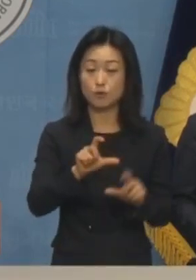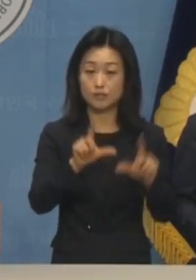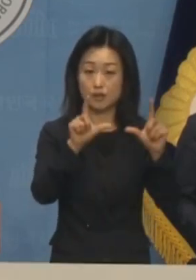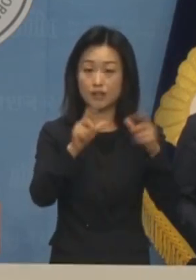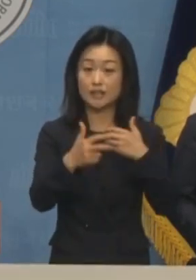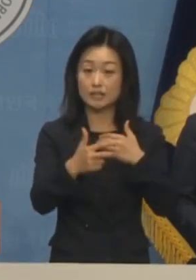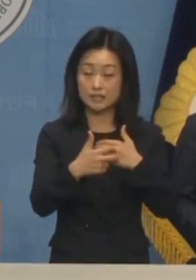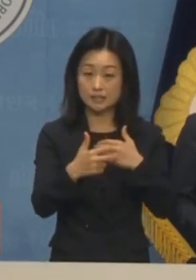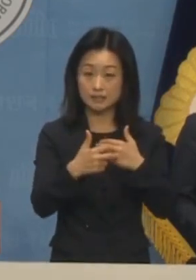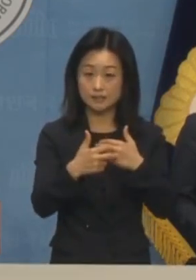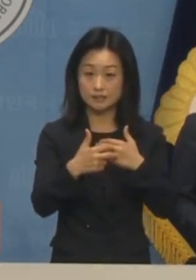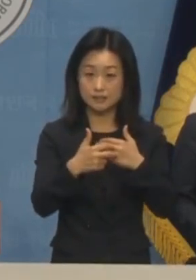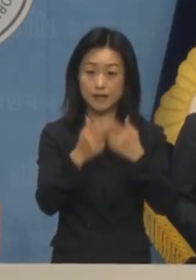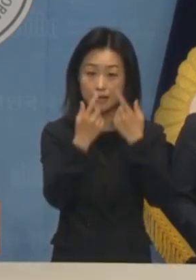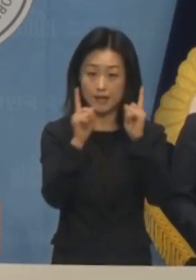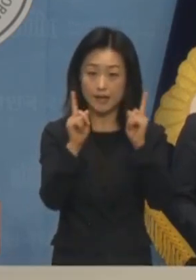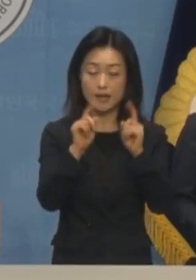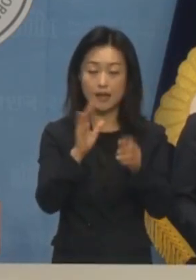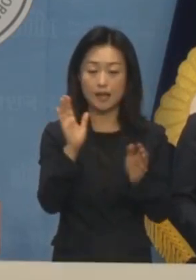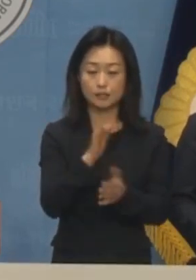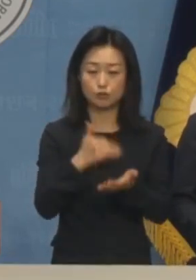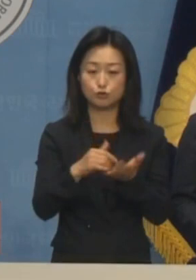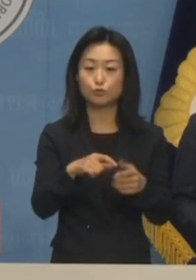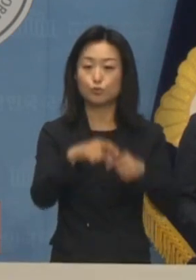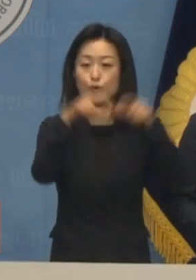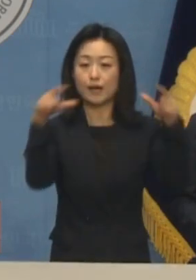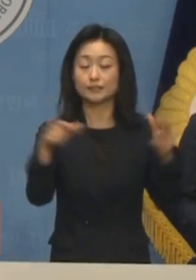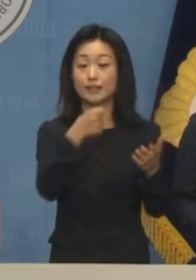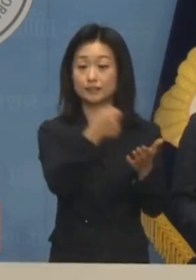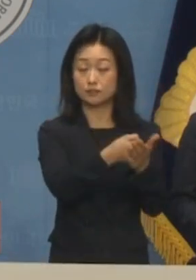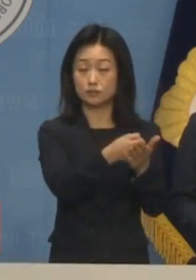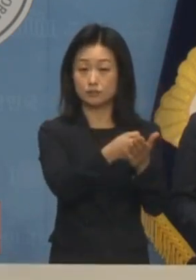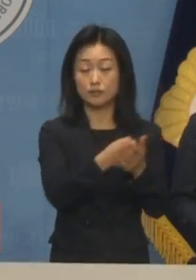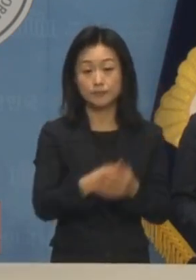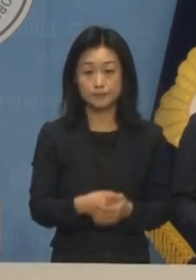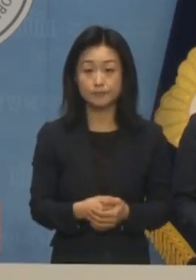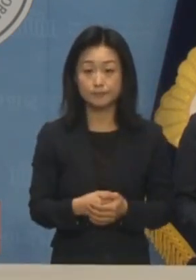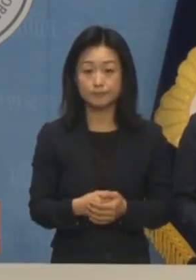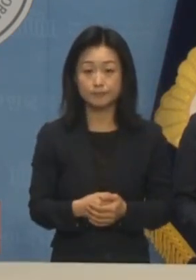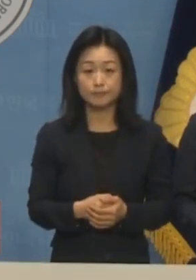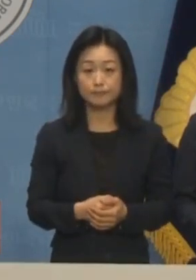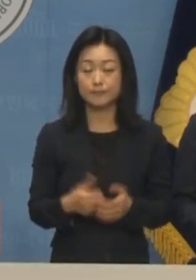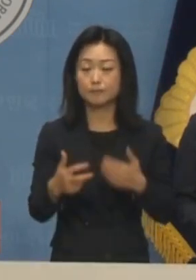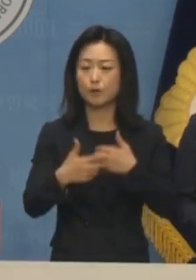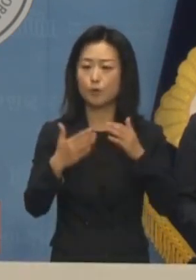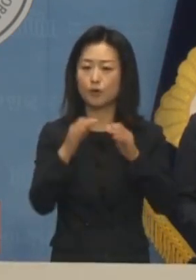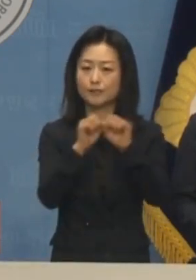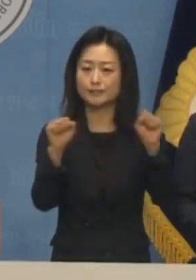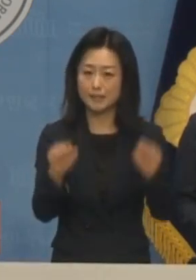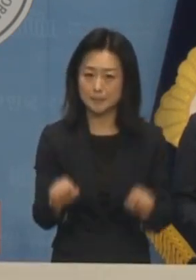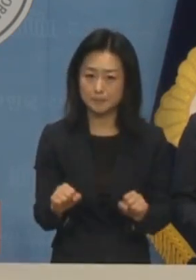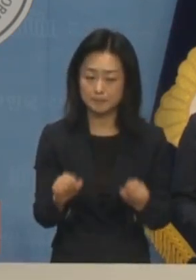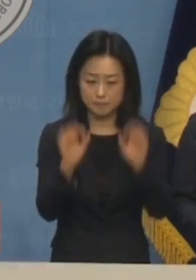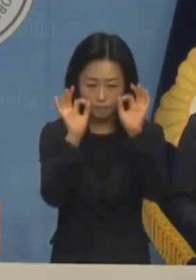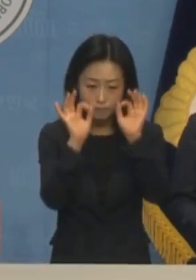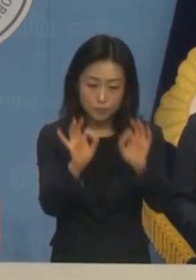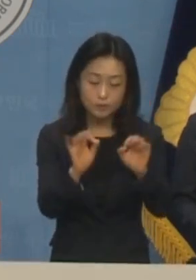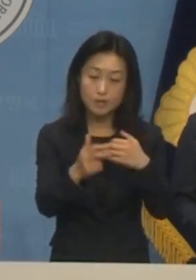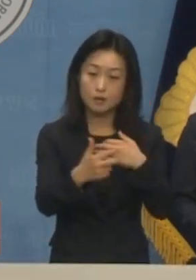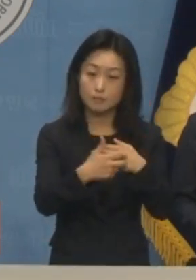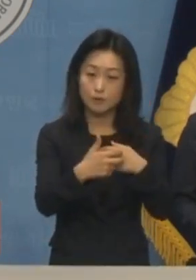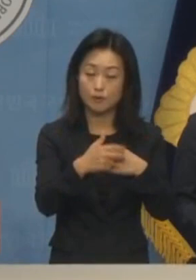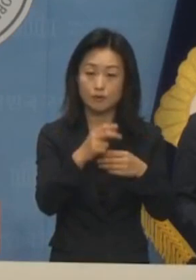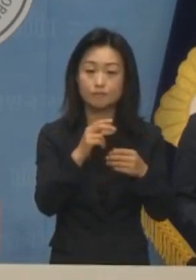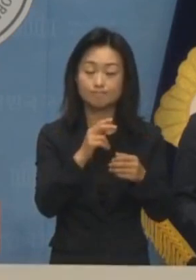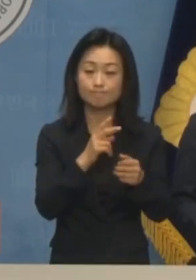의대 증원을 확정했습니다. 이제 대한민국의 의료 체계는 의대 증원을 마중물로